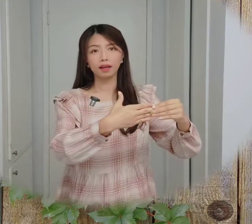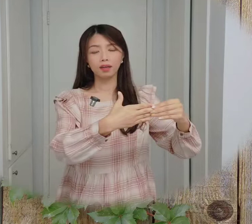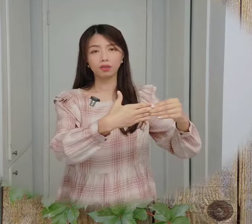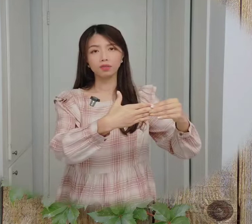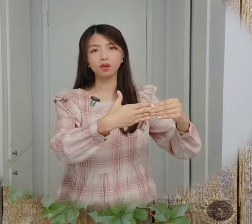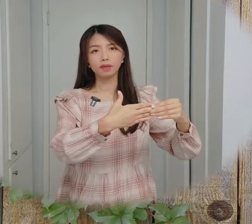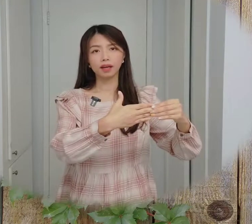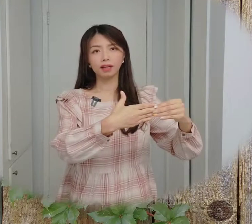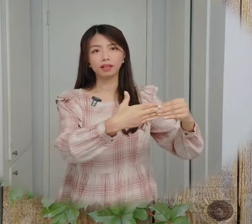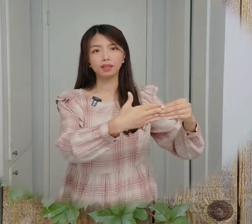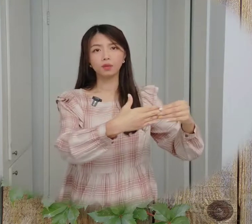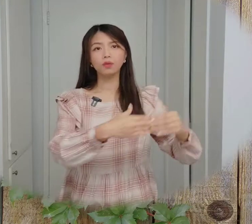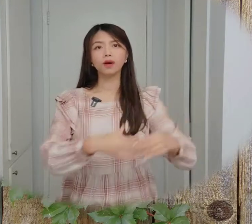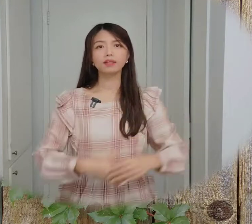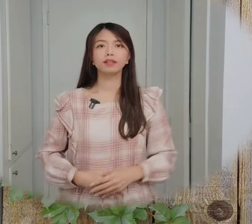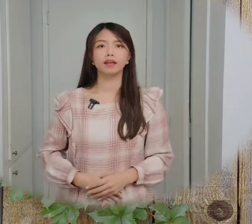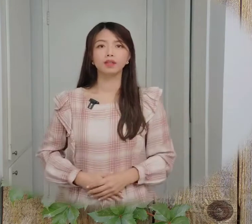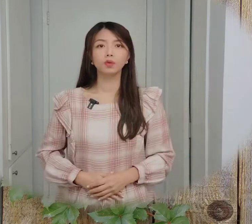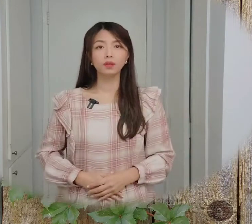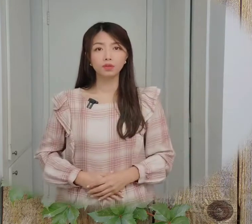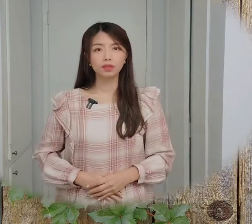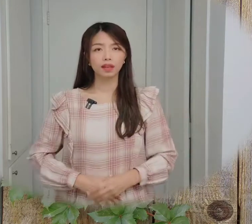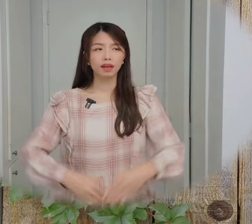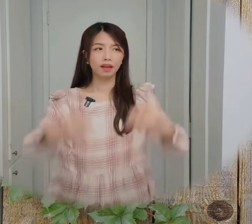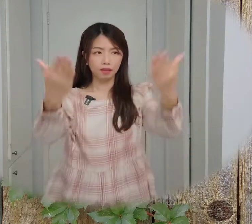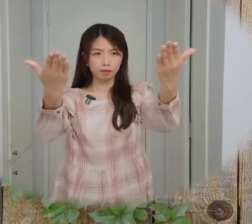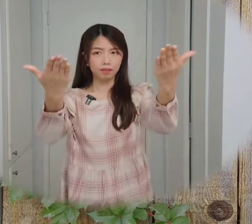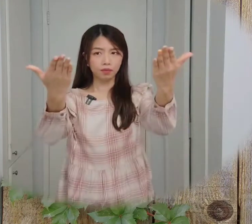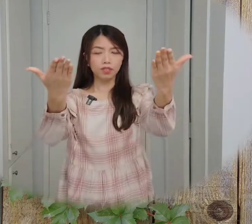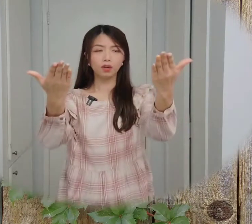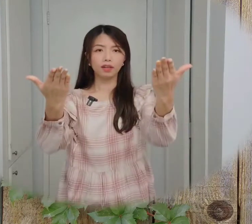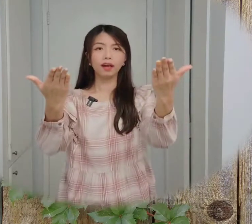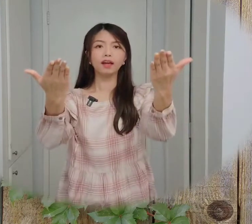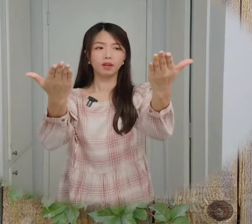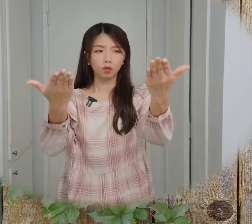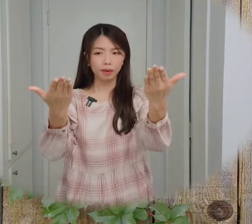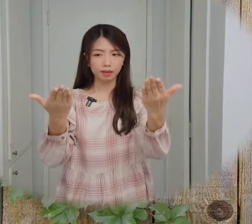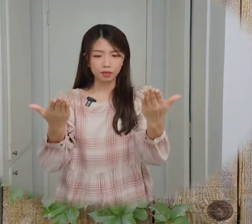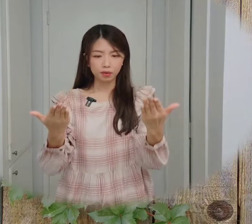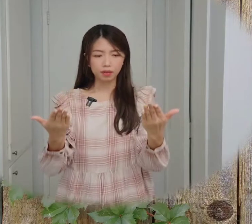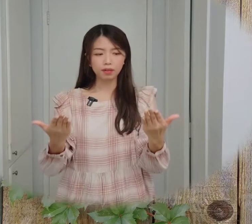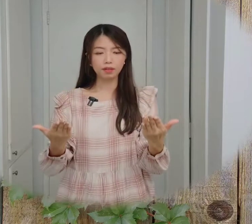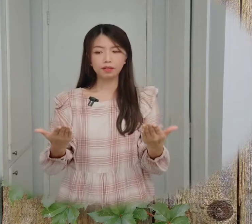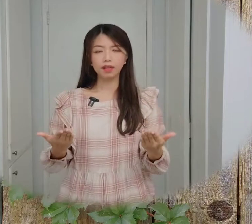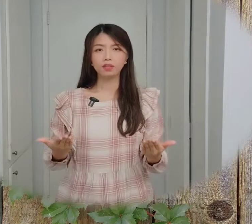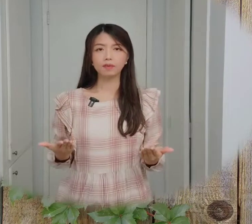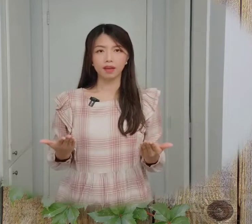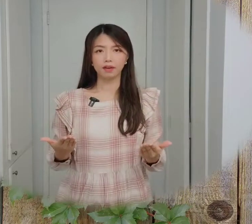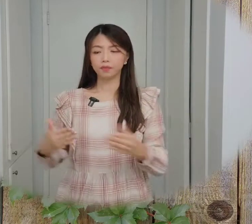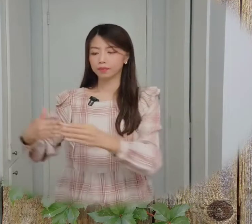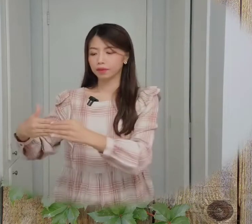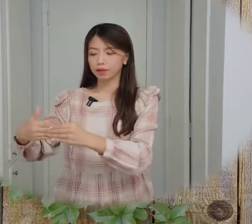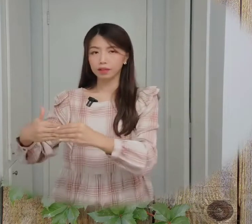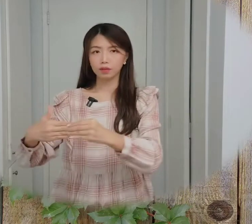인도하다 이런 뜻의 수어입니다. 인도하시네, 인도해 주시네, 주신 거니까 이렇게 또 받다 수어를 끝에 해주시면